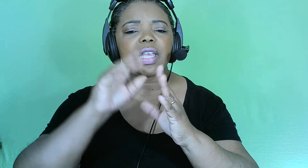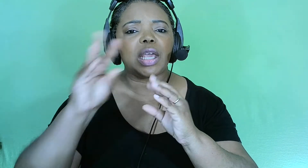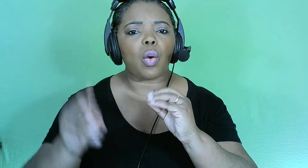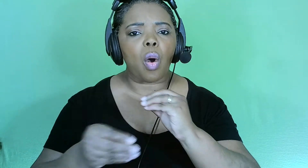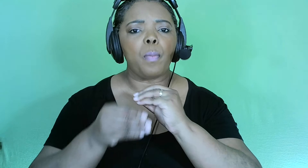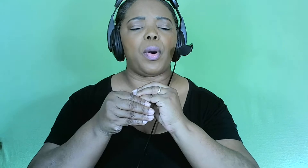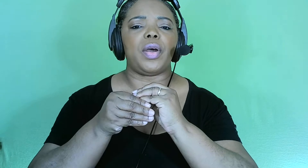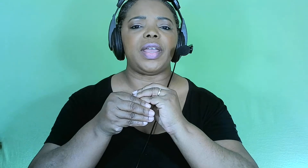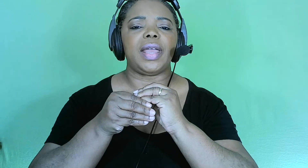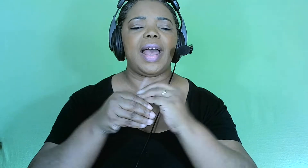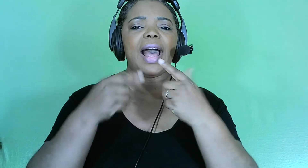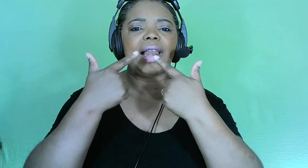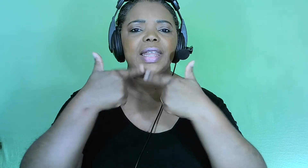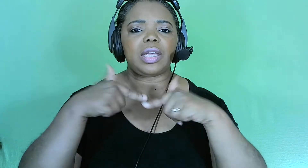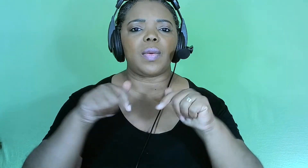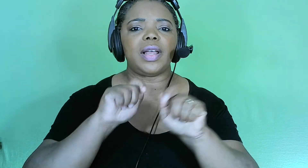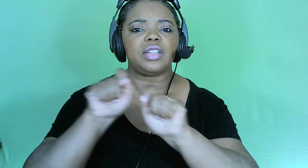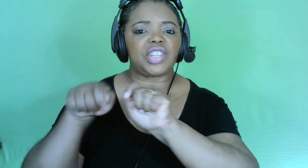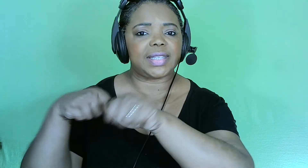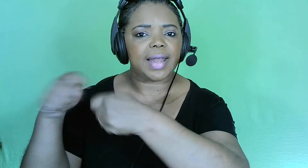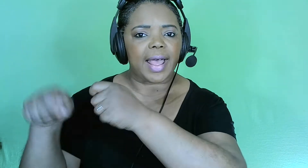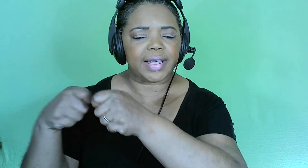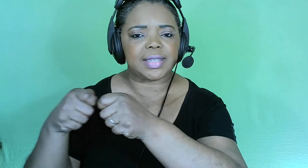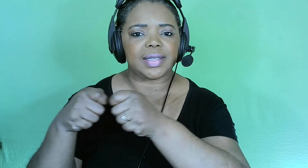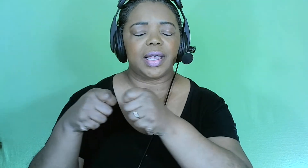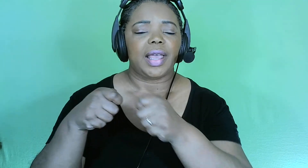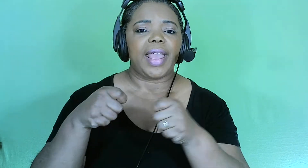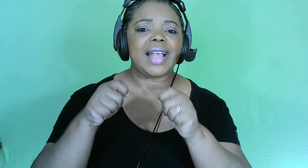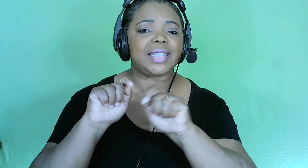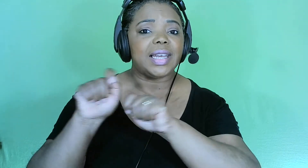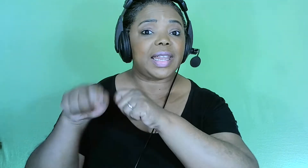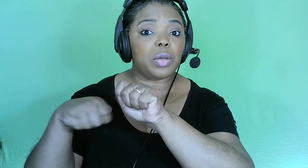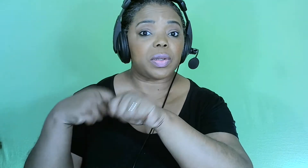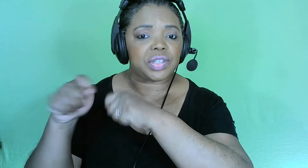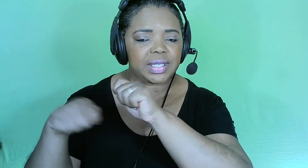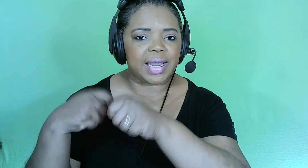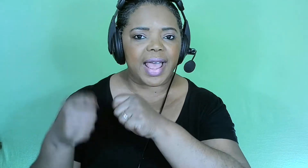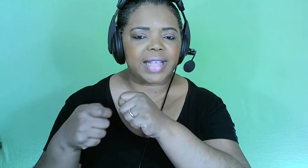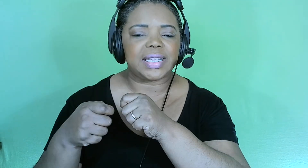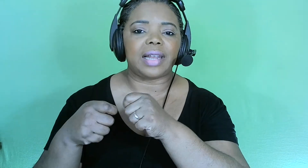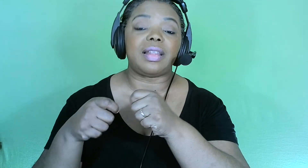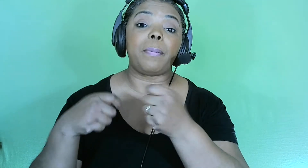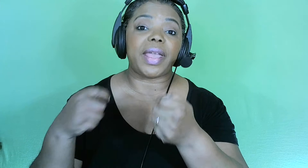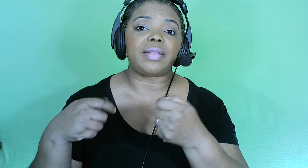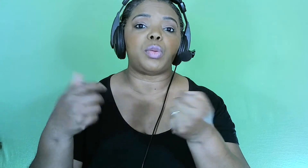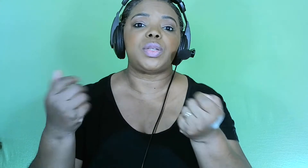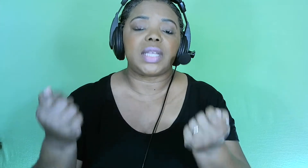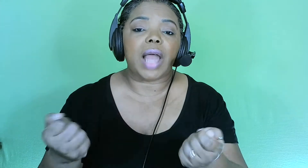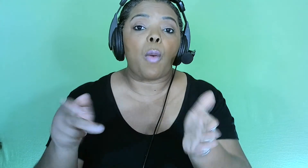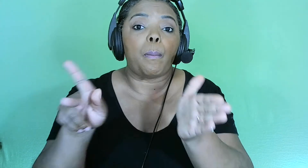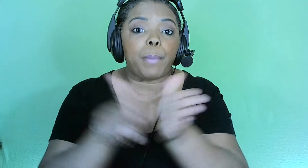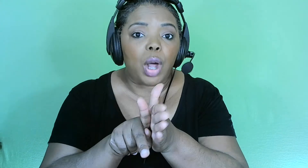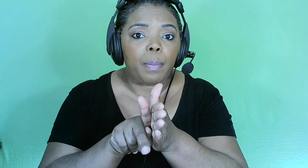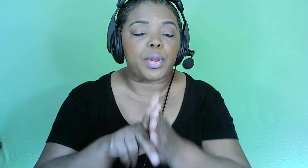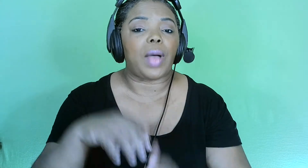que compõem a língua de sinais. Essa língua de sinais, ela também tem um sinal próprio